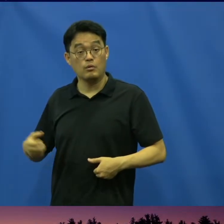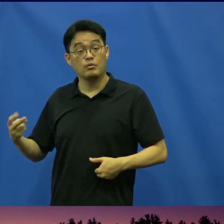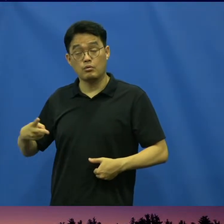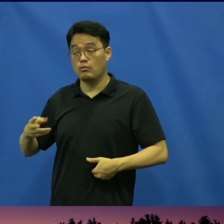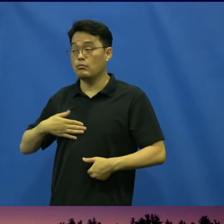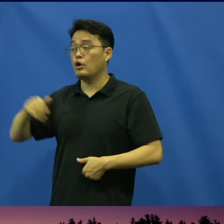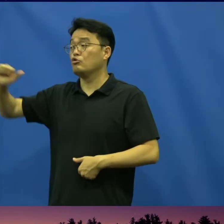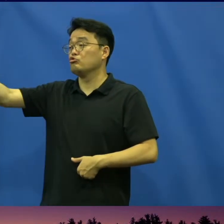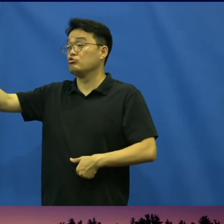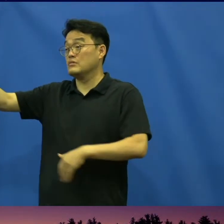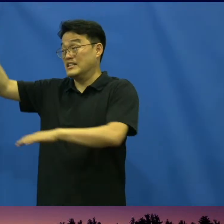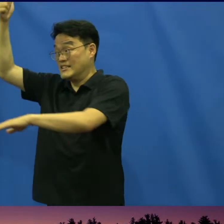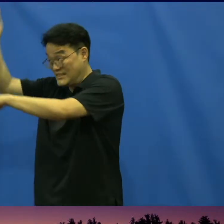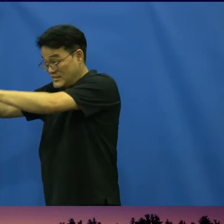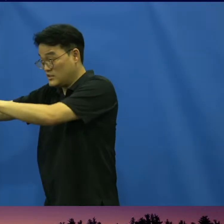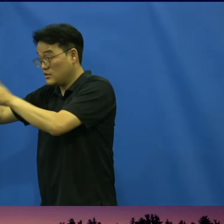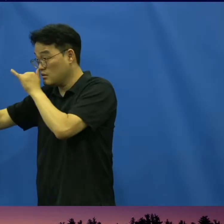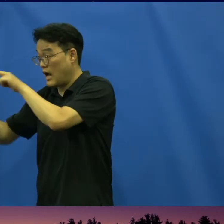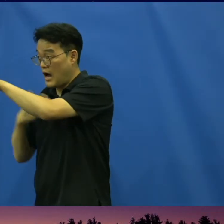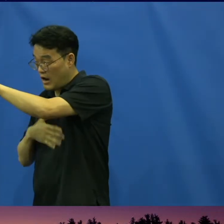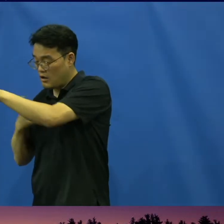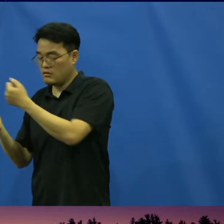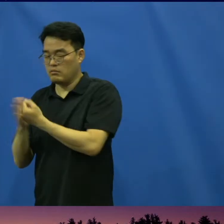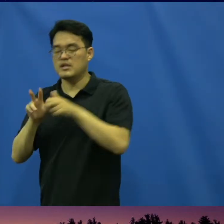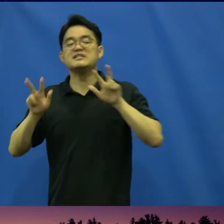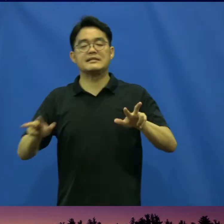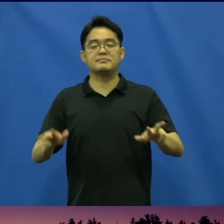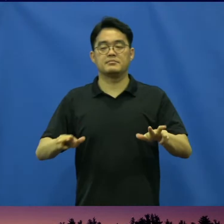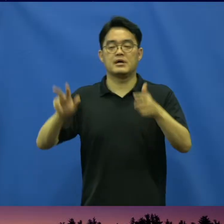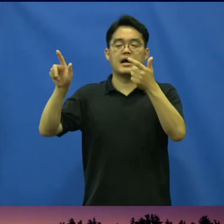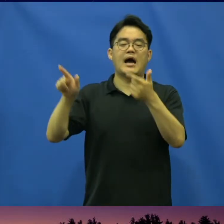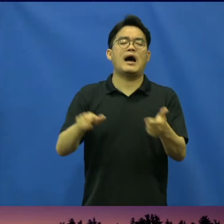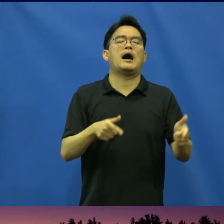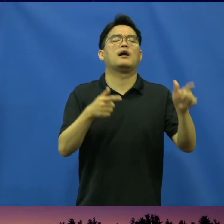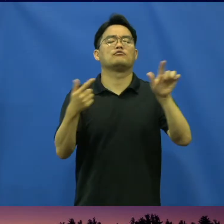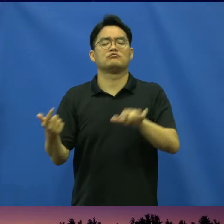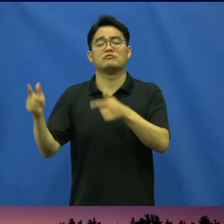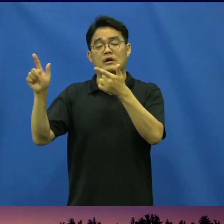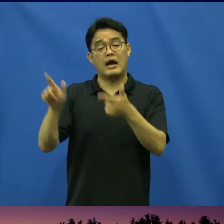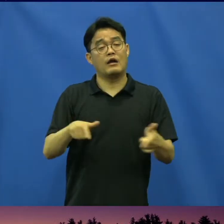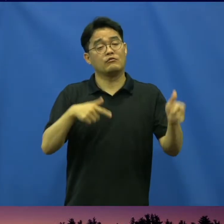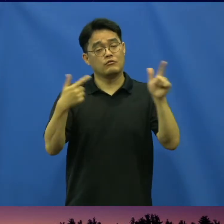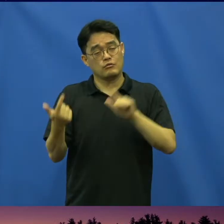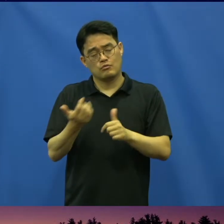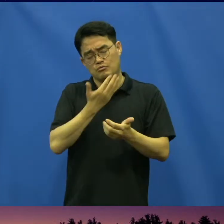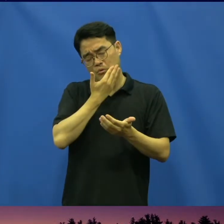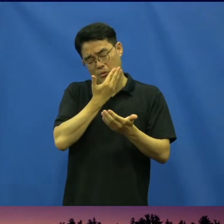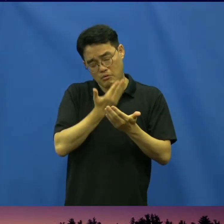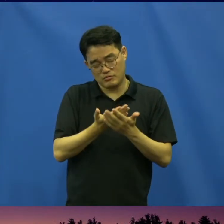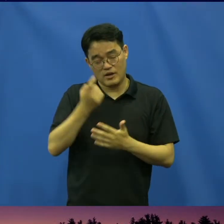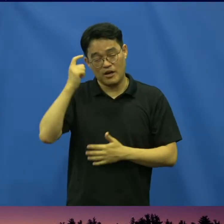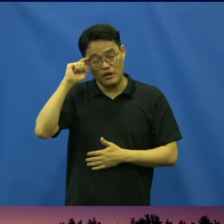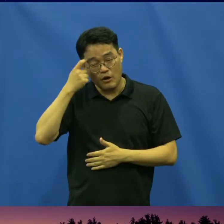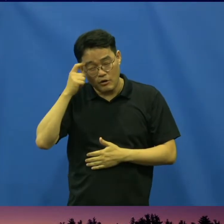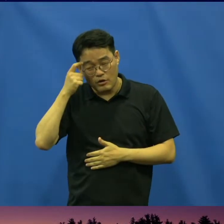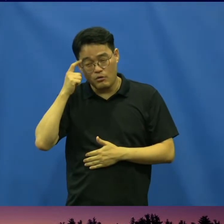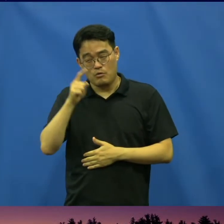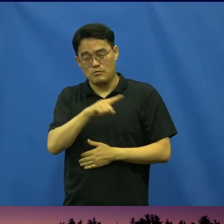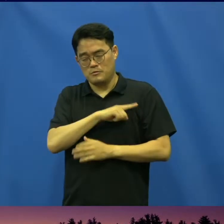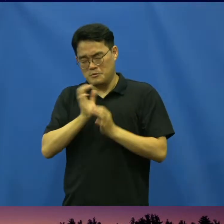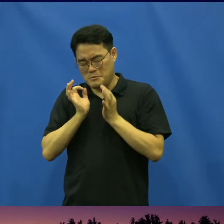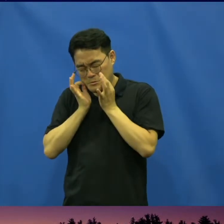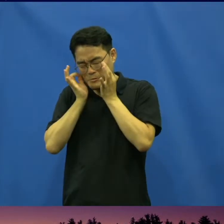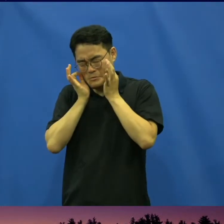그냥만 늘려있는 게 오늘이 아니라 하루하루가 너무너무 귀중한 거예요. 오늘, today,